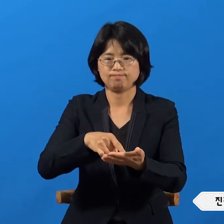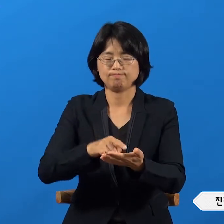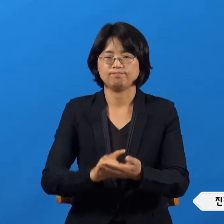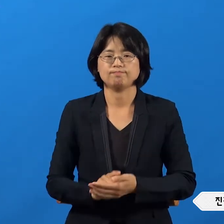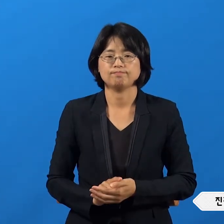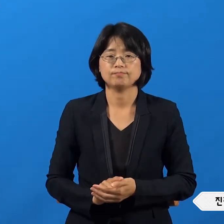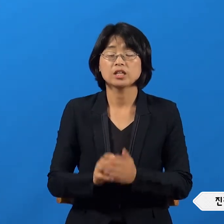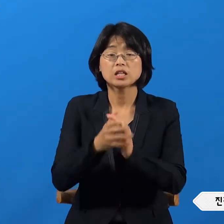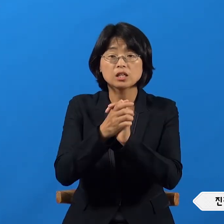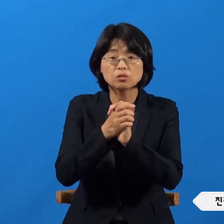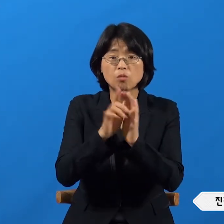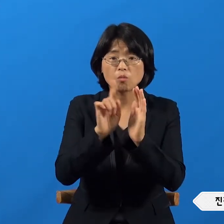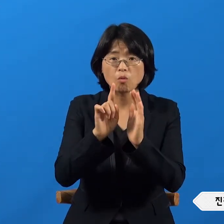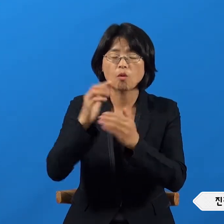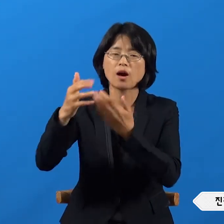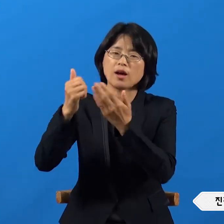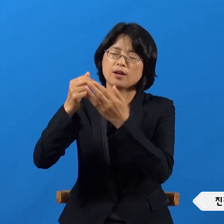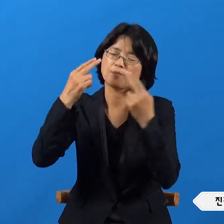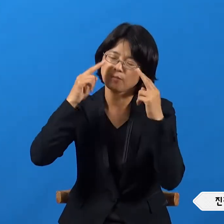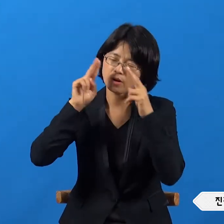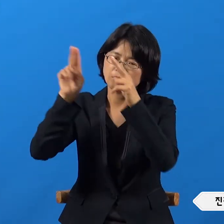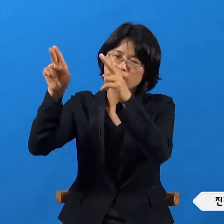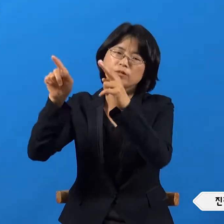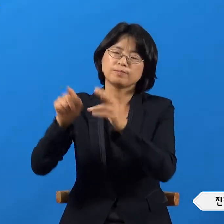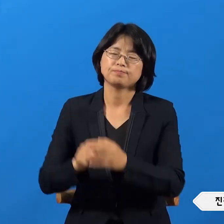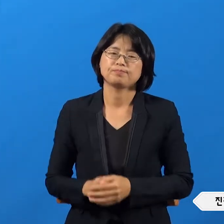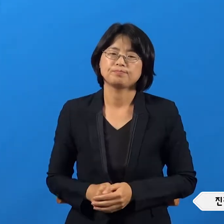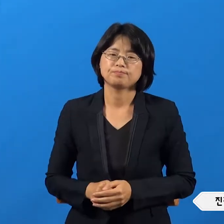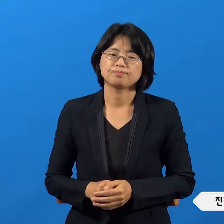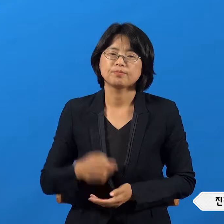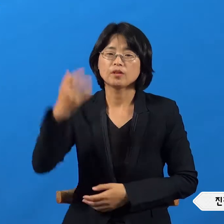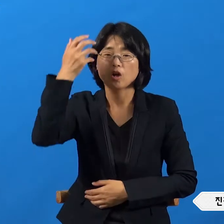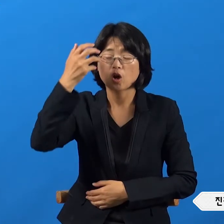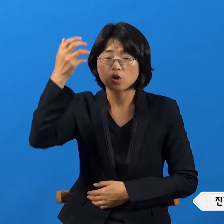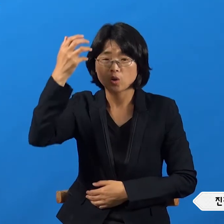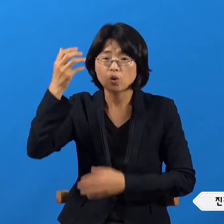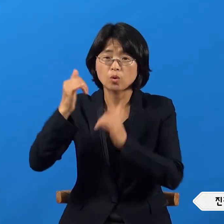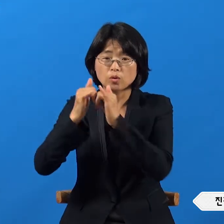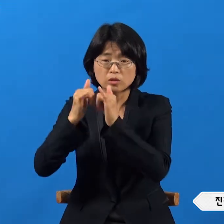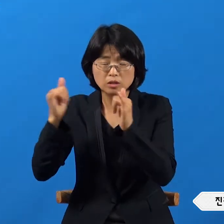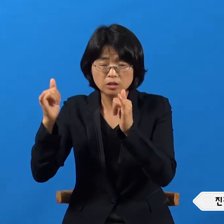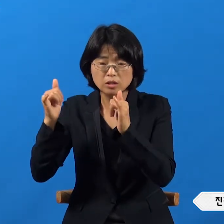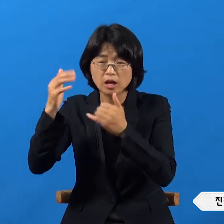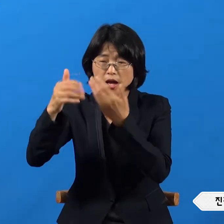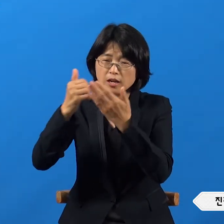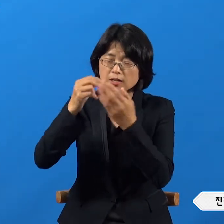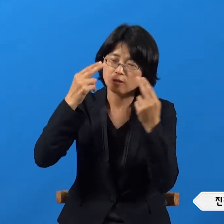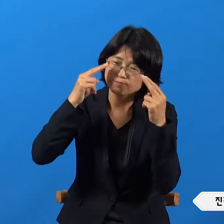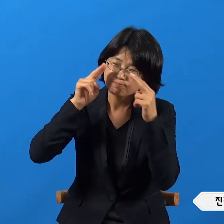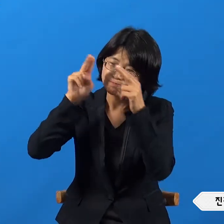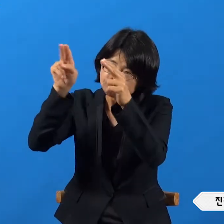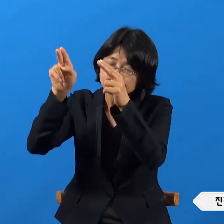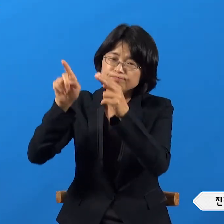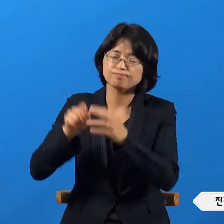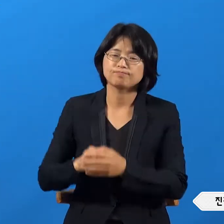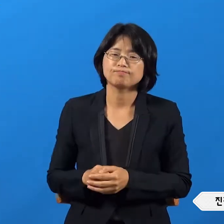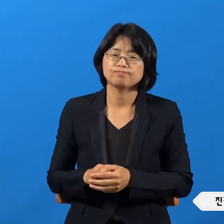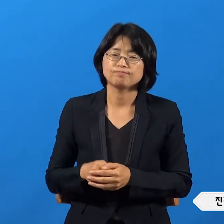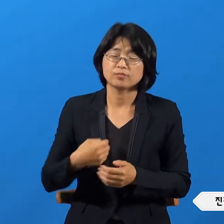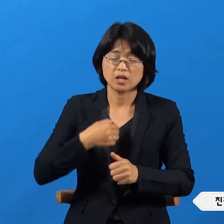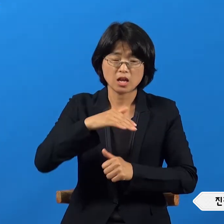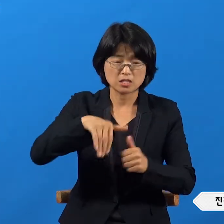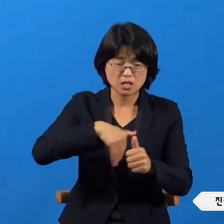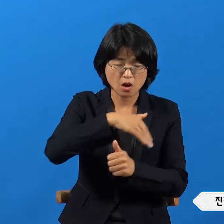겁니다. 영혼의 시선이 하나님께 고정되는 것을 이야기합니다. 내 상황과 나를 바라보지